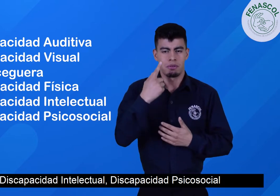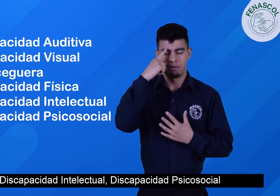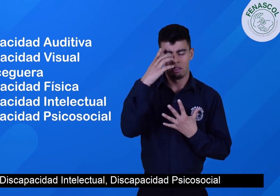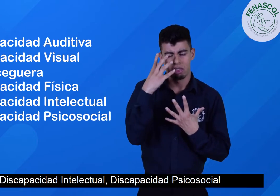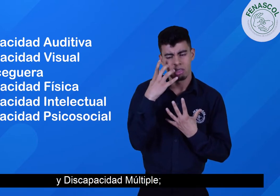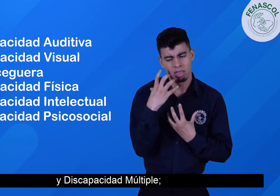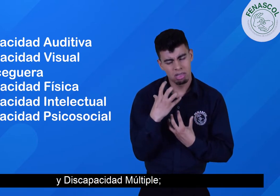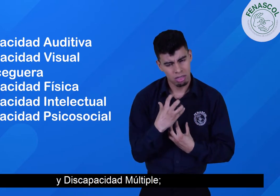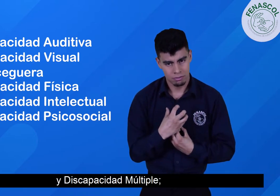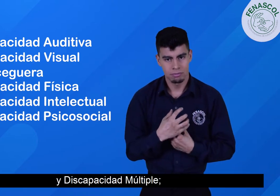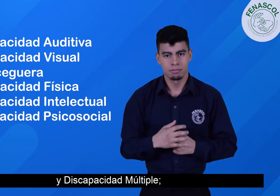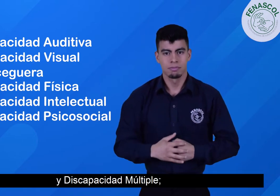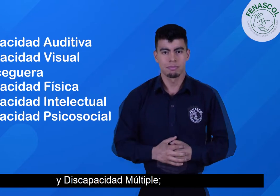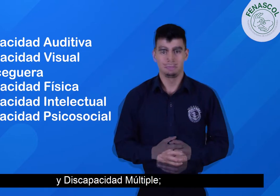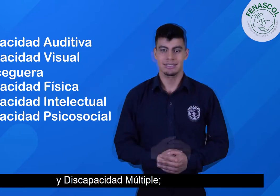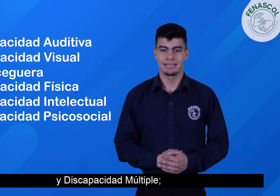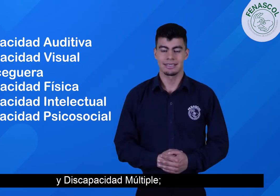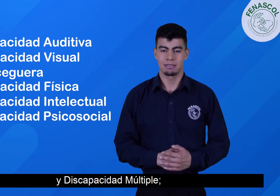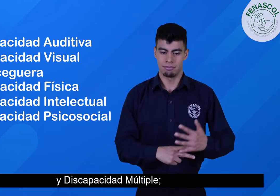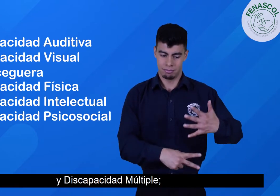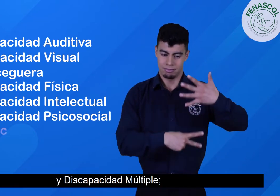y discapacidad múltiple